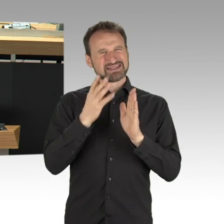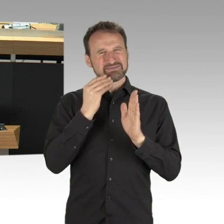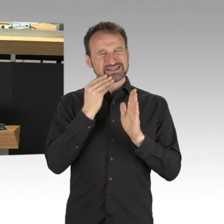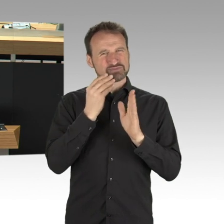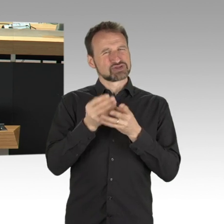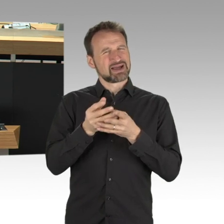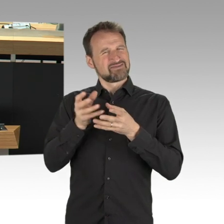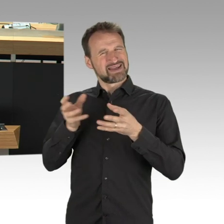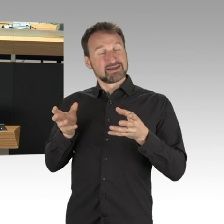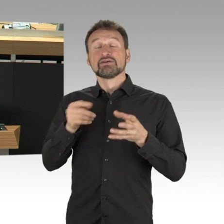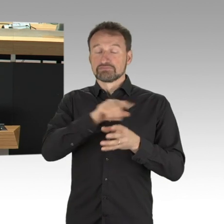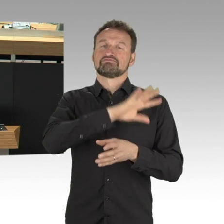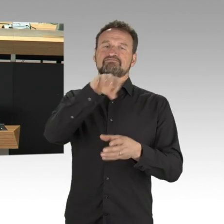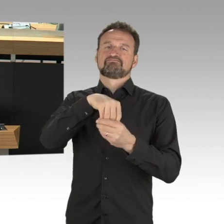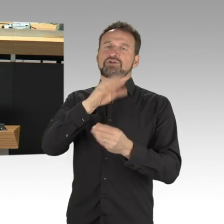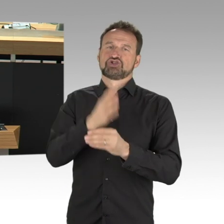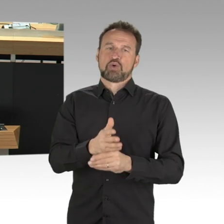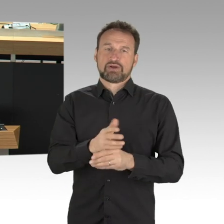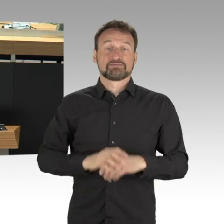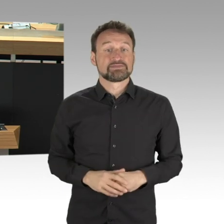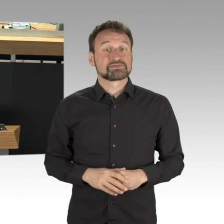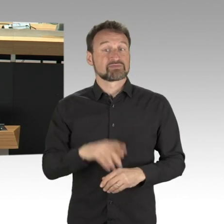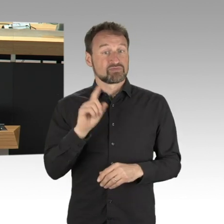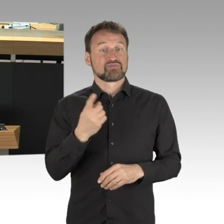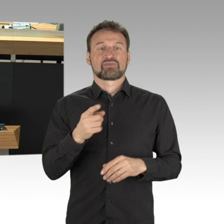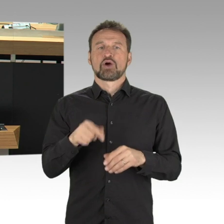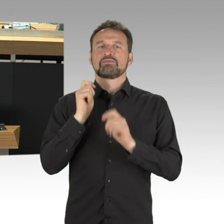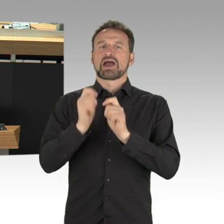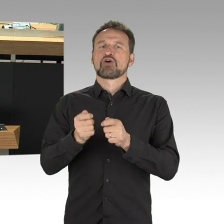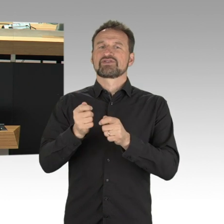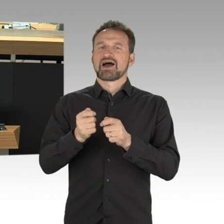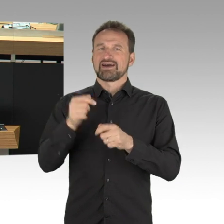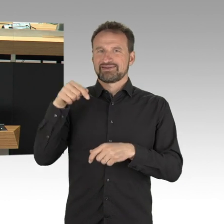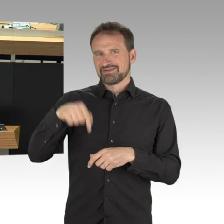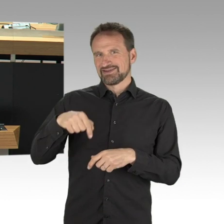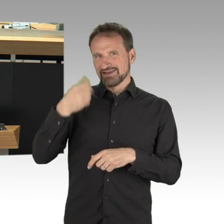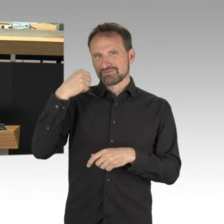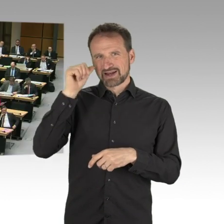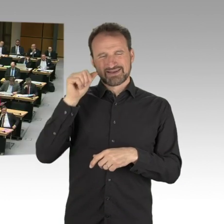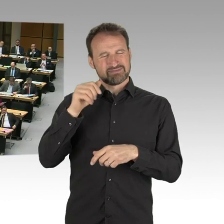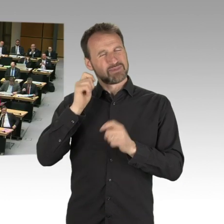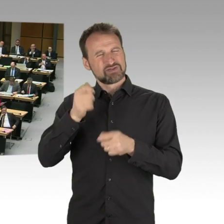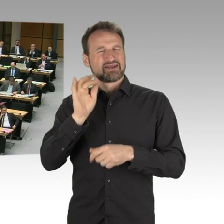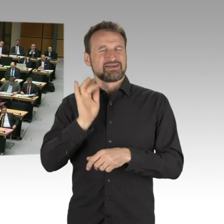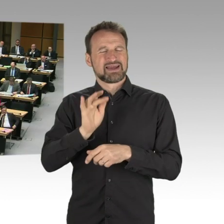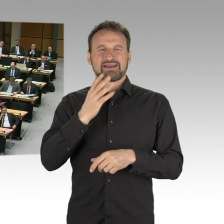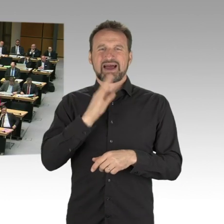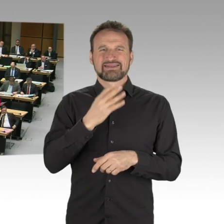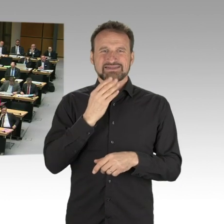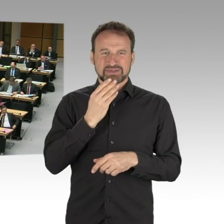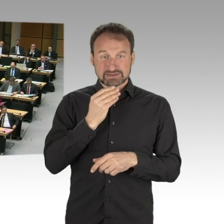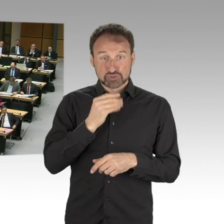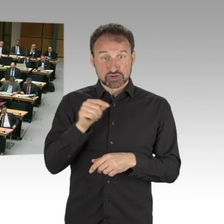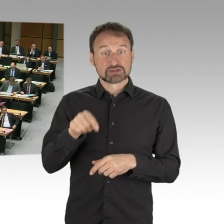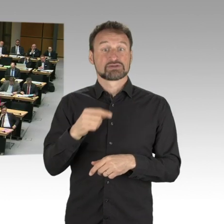wurde, hat bereits gemeinsam mit dem Jüdischen Forum für Demokratie und gegen Antisemitismus einen Wissens- und Erfahrungsaustausch mit der Fachabteilung der